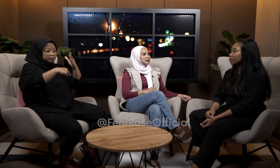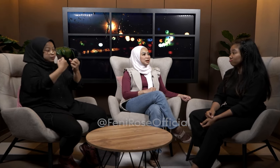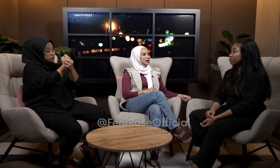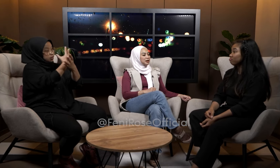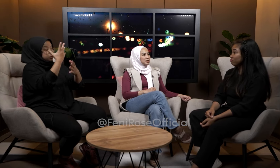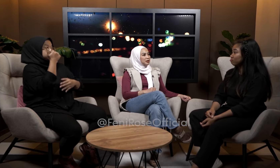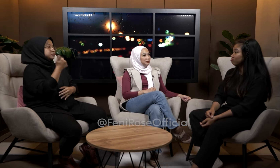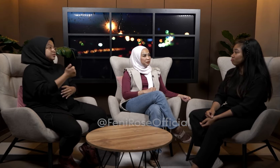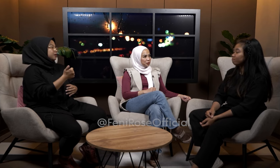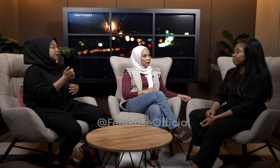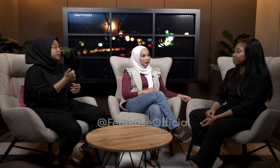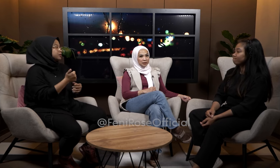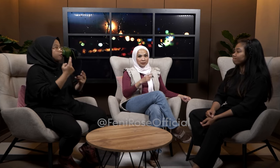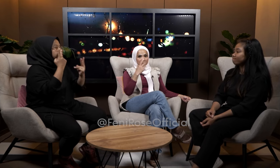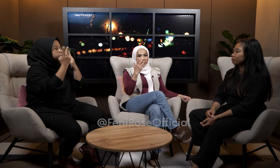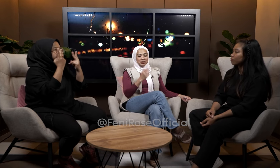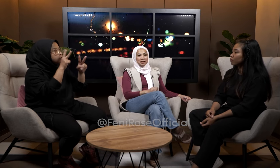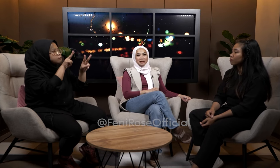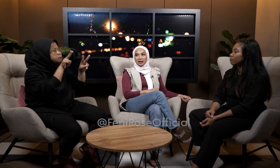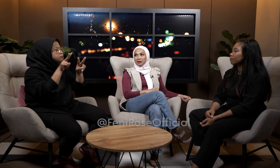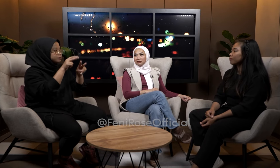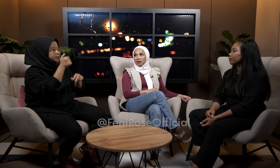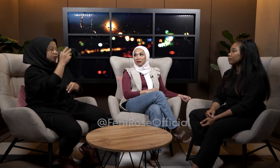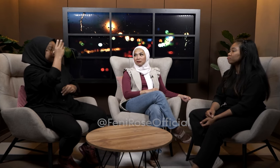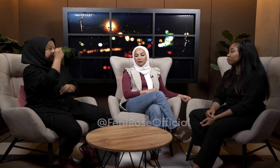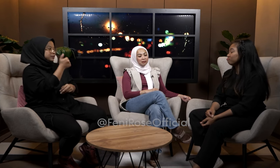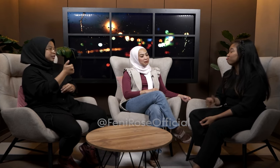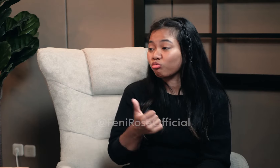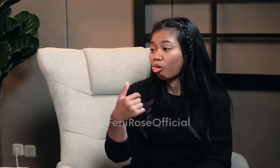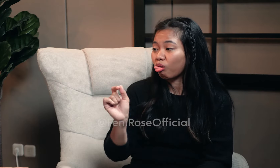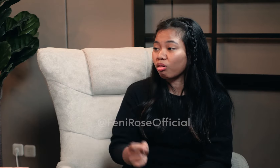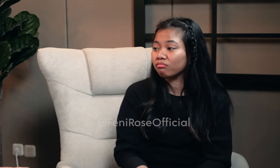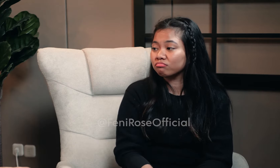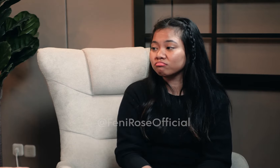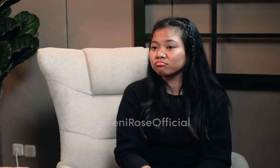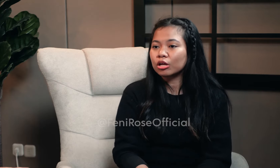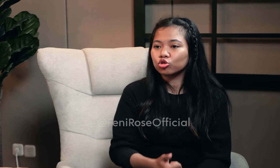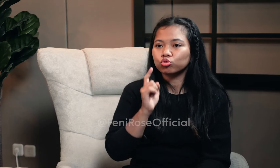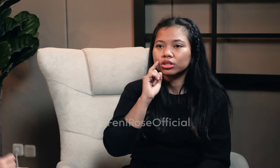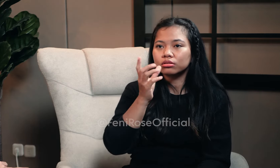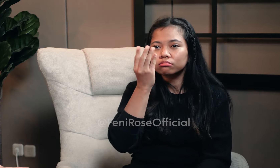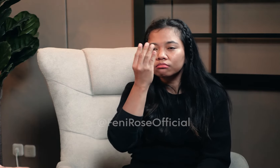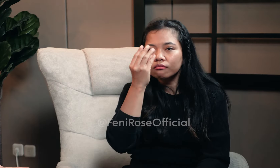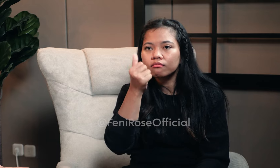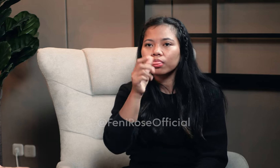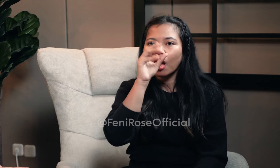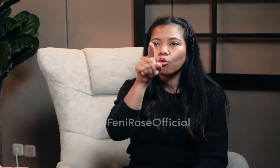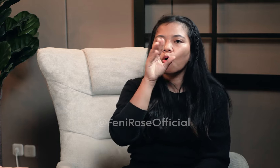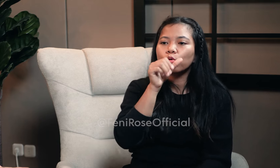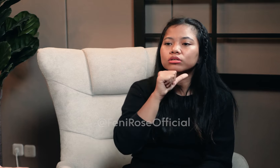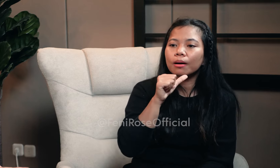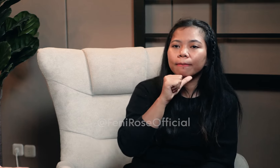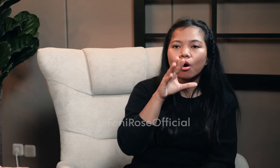secara visual yang bisa dilihat gitu ya betul betul artinya teman-teman tuh paham